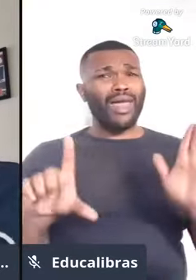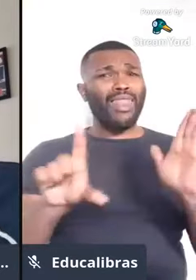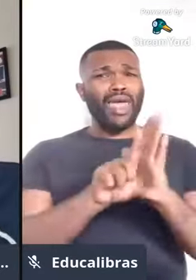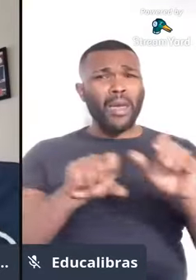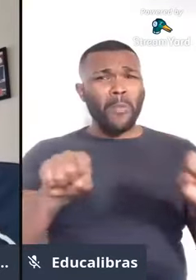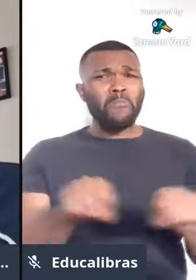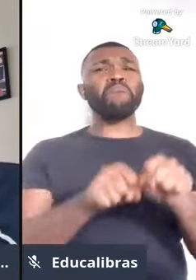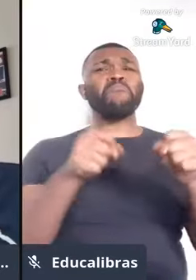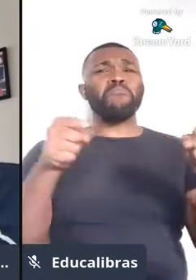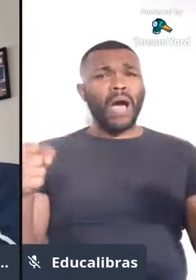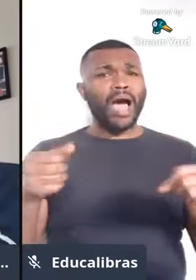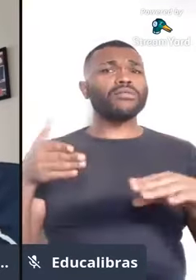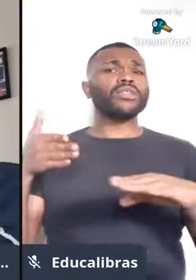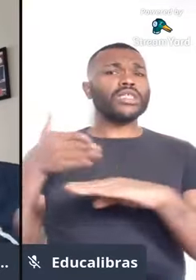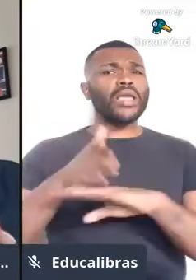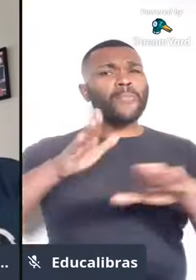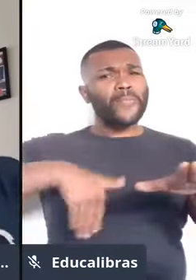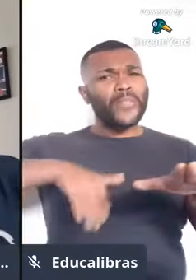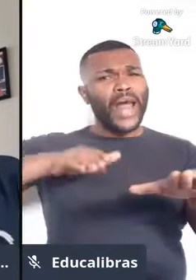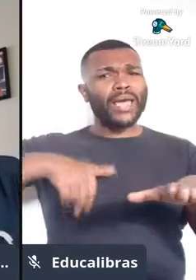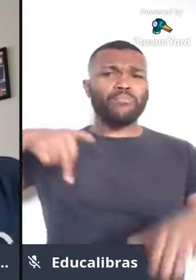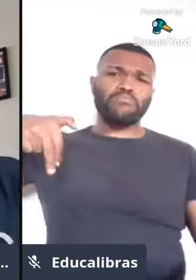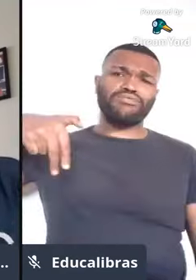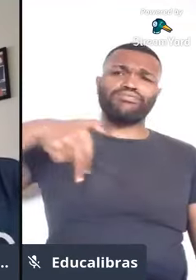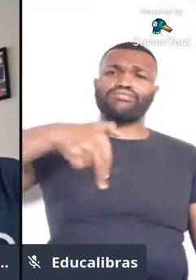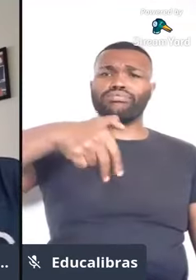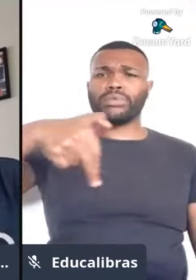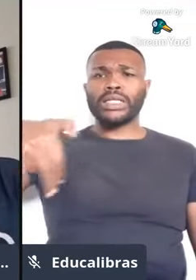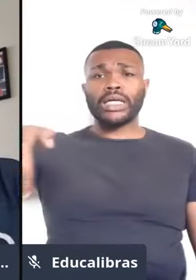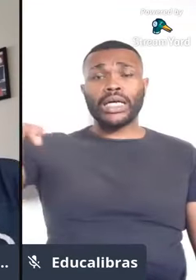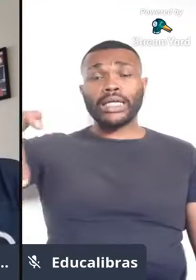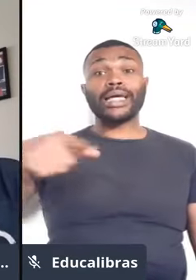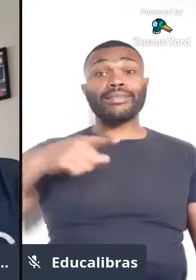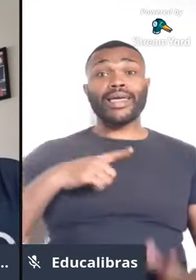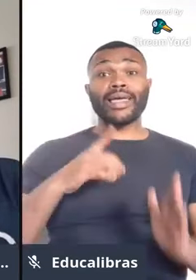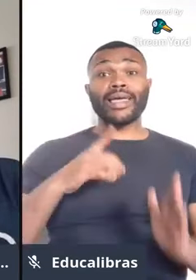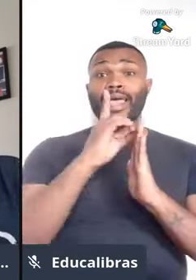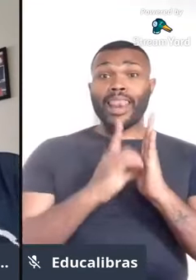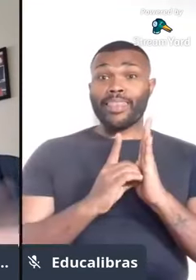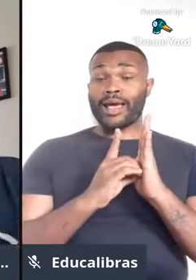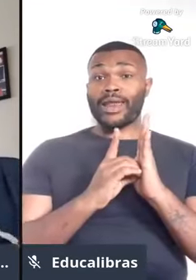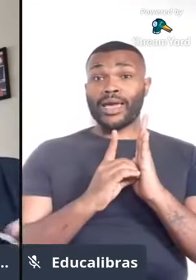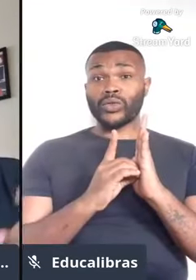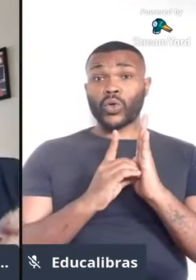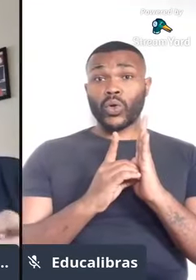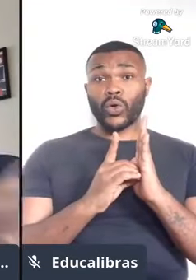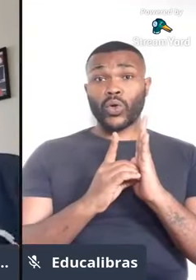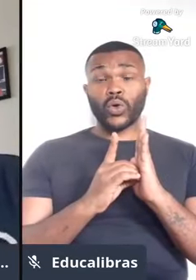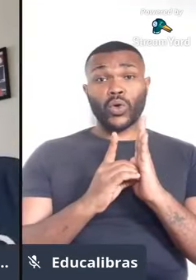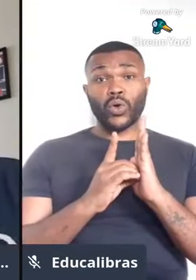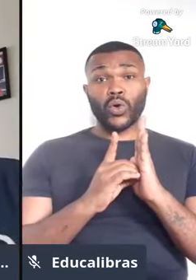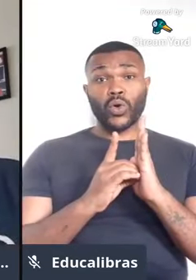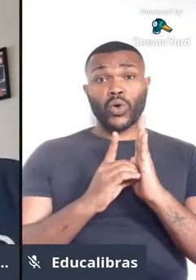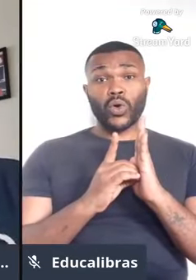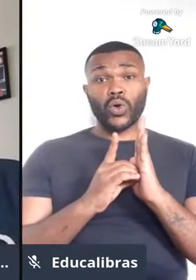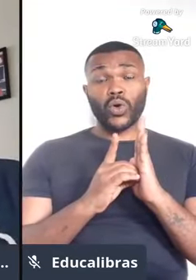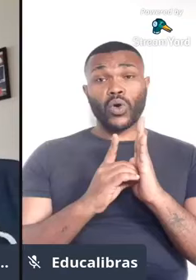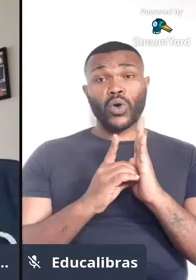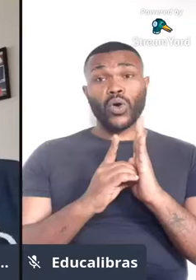para a praia, andar na praia, e tem um decreto, então é lei, né? Você é entre aspas,